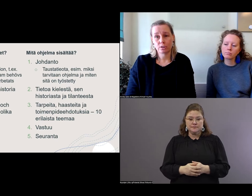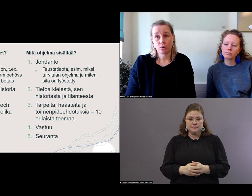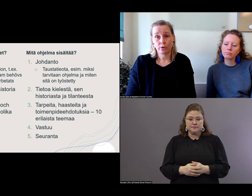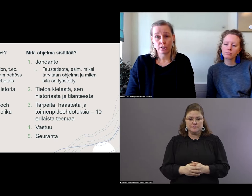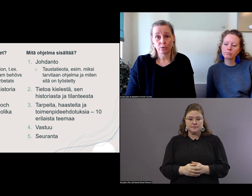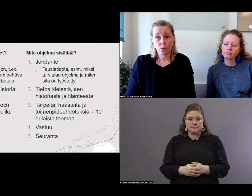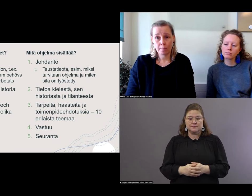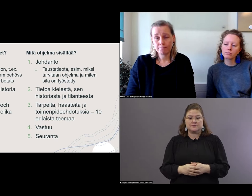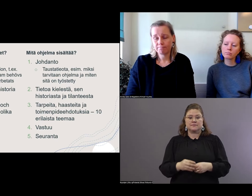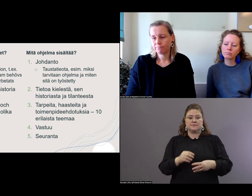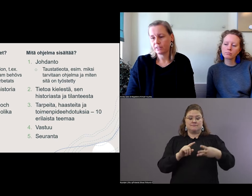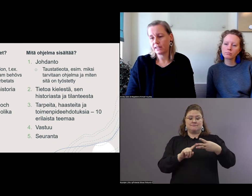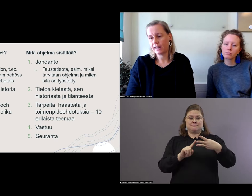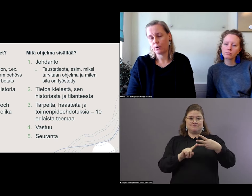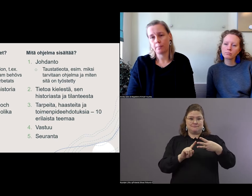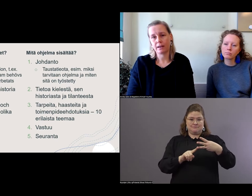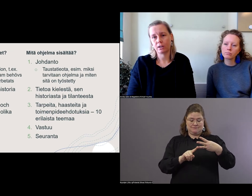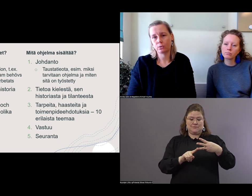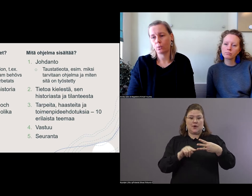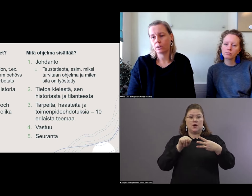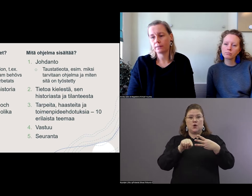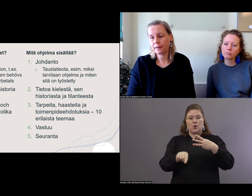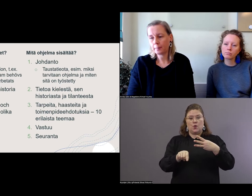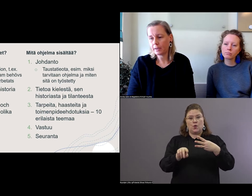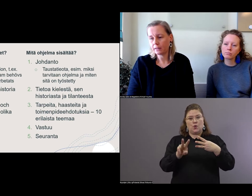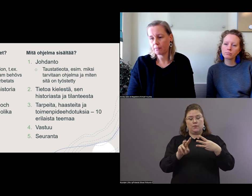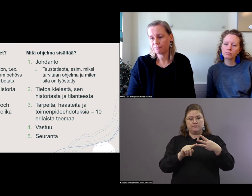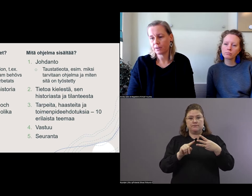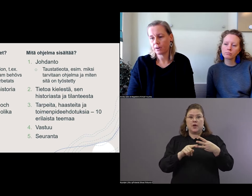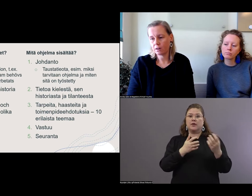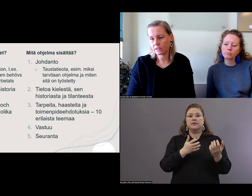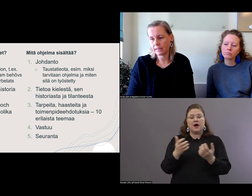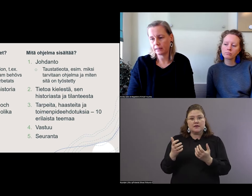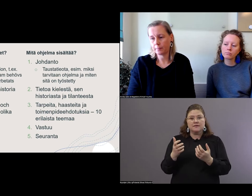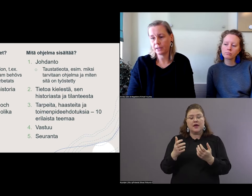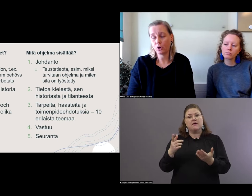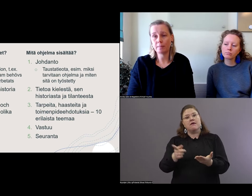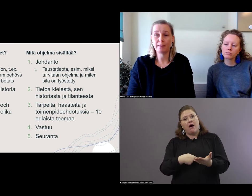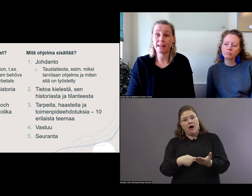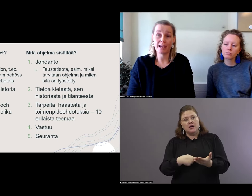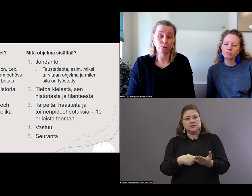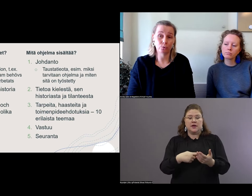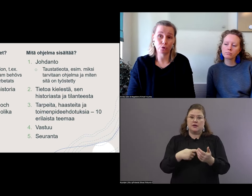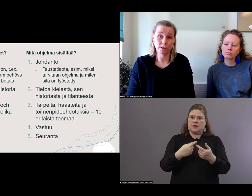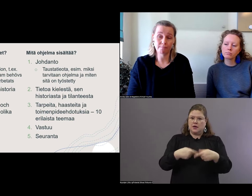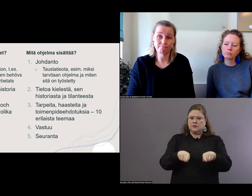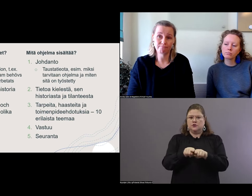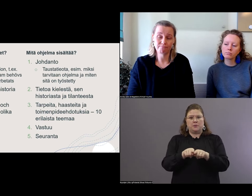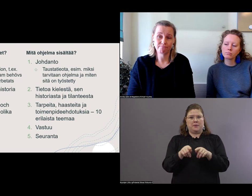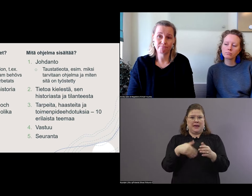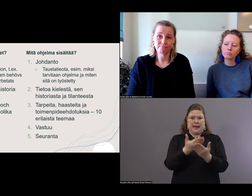Seuraavaksi tuossa kohdassa 3. Siihen on merkattu tarpeita, haasteita ja